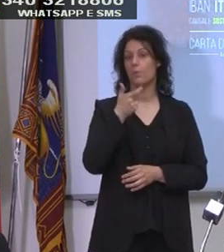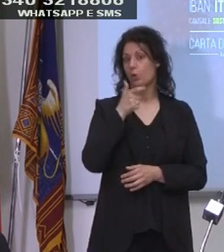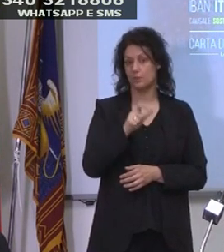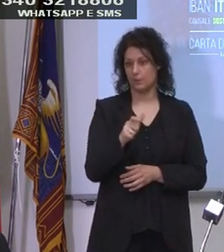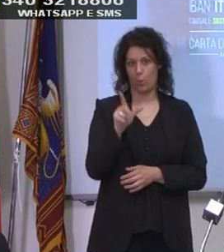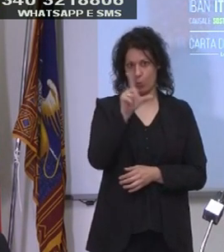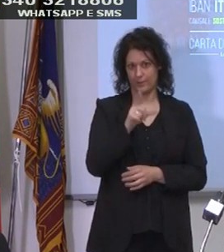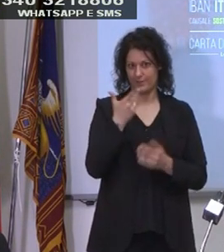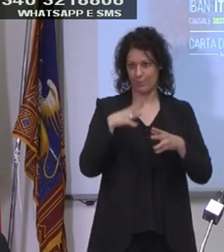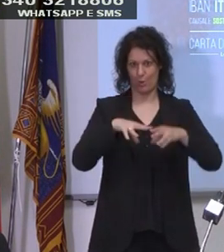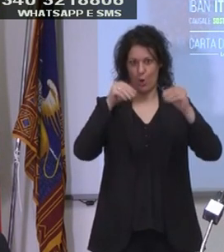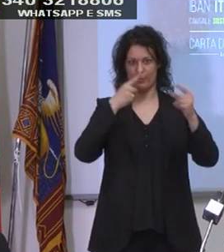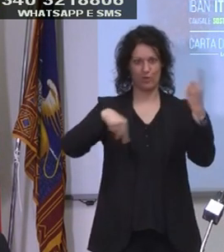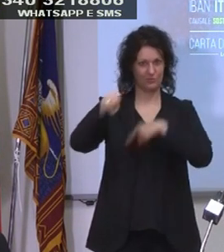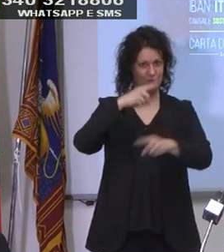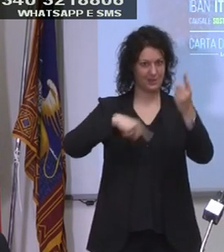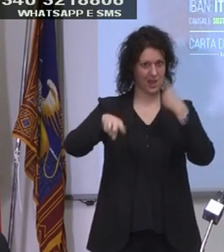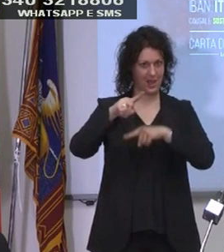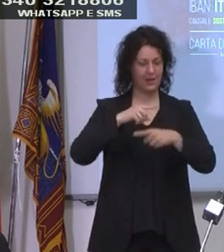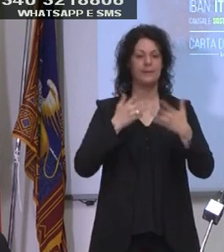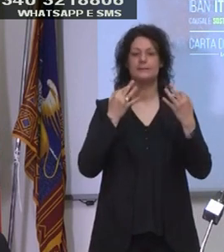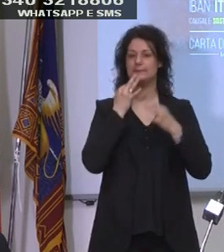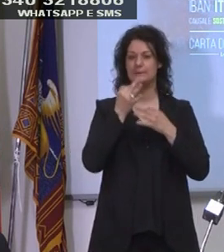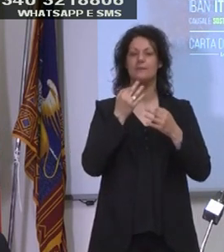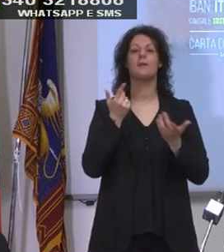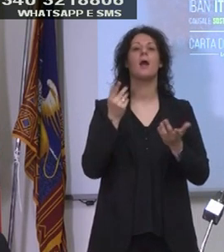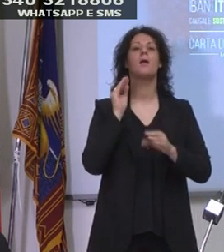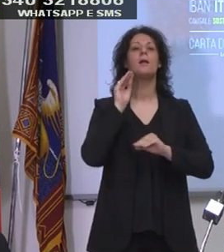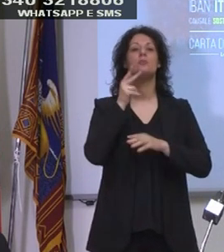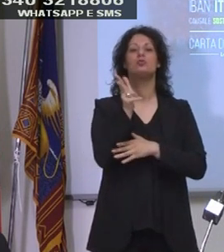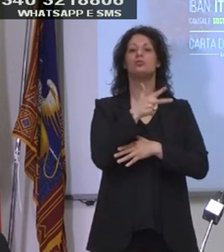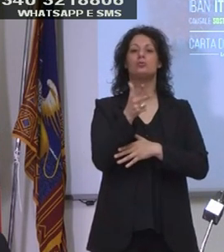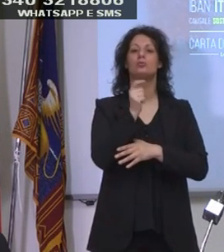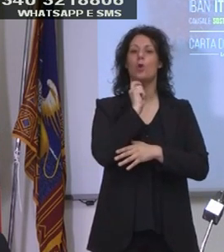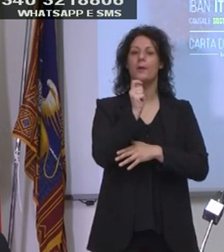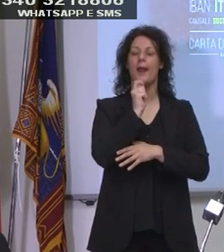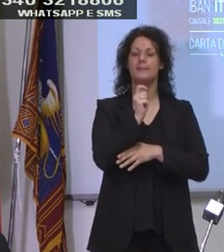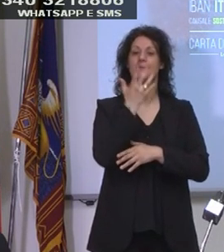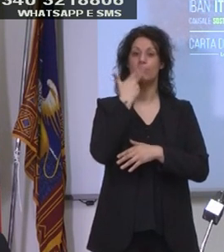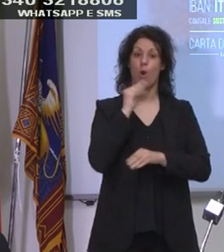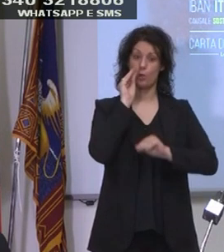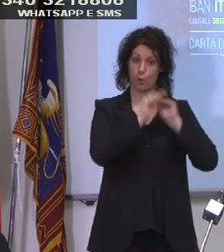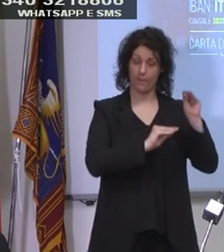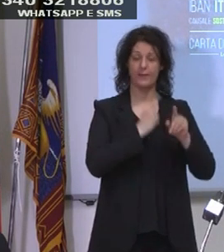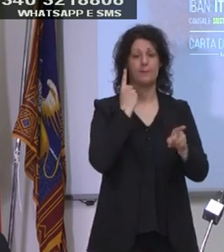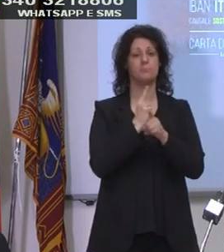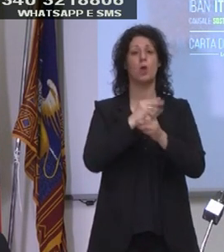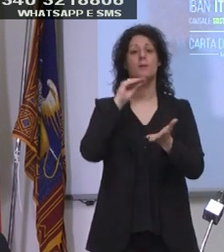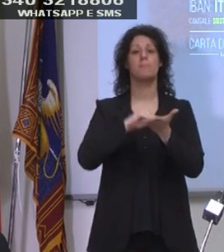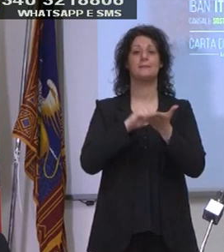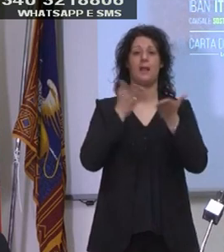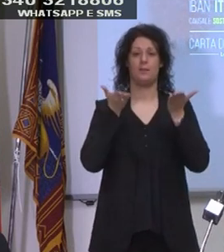essendoci più restrizioni sulla mobilità, i punti stampa si svolgono qui, quindi le domande si svolgono come nei normali punti stampa qui in